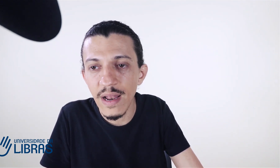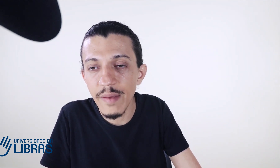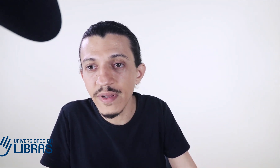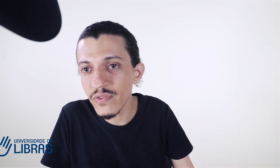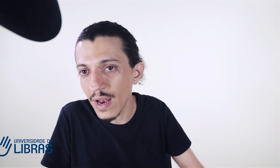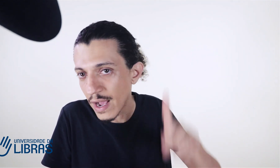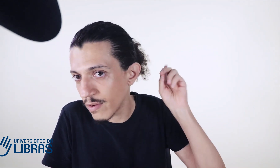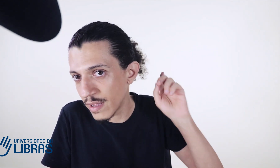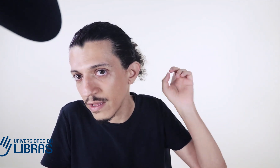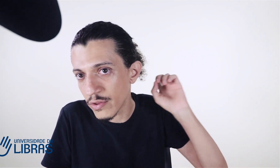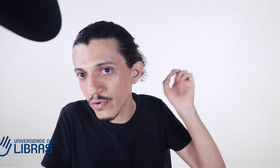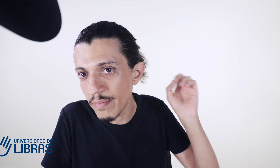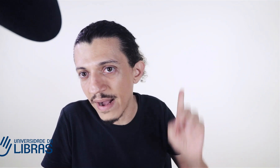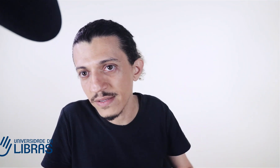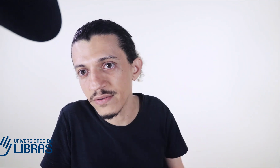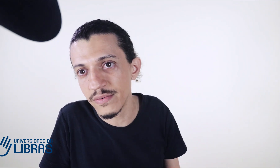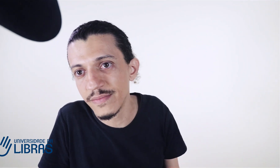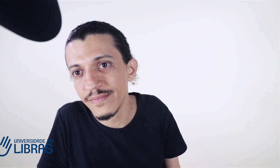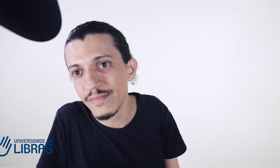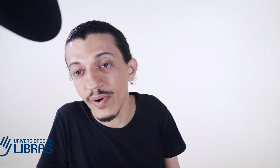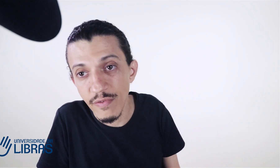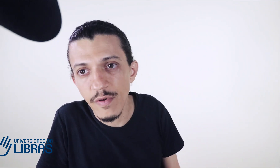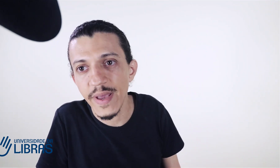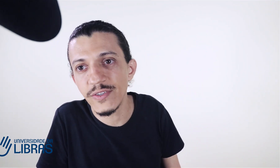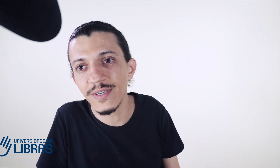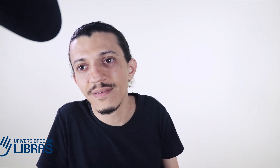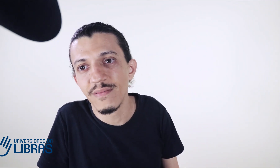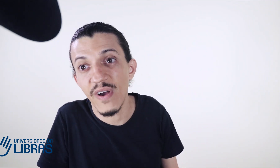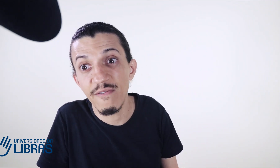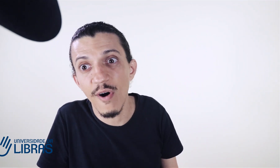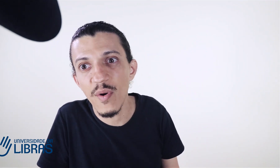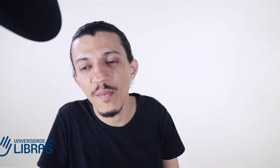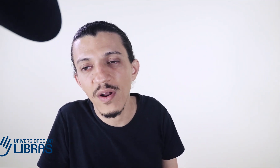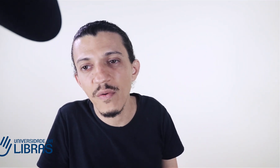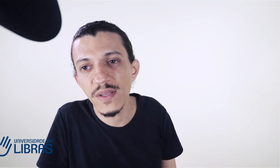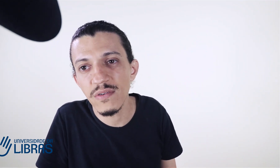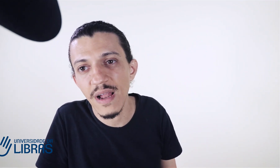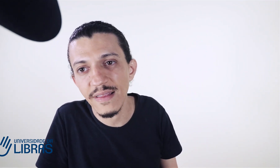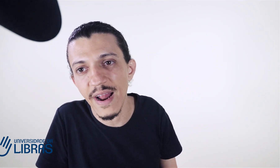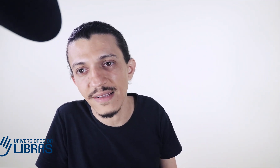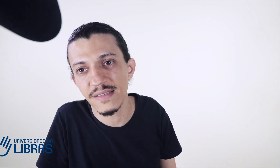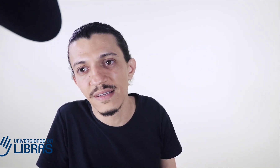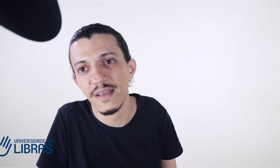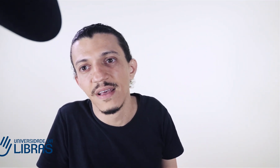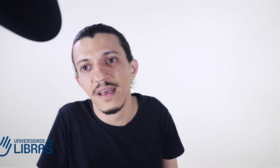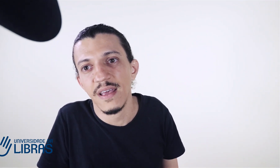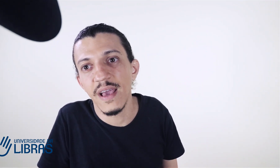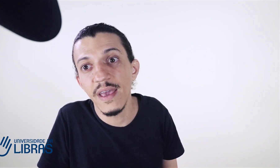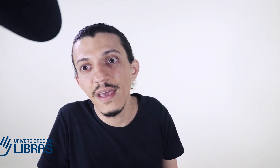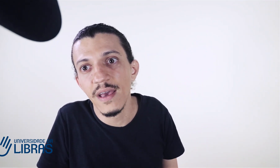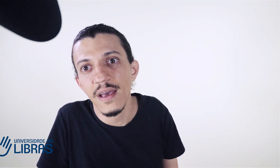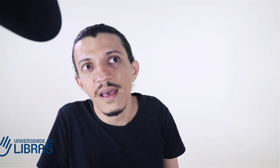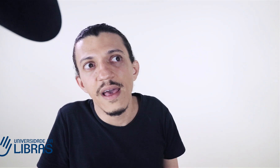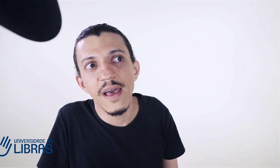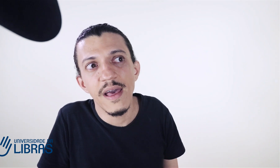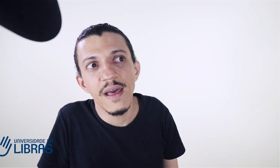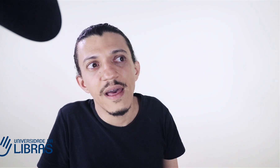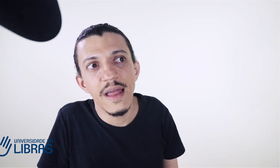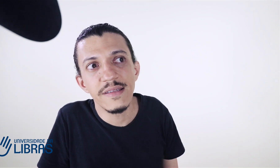Libras foi lá quando ela entrou no básico. Provavelmente. Foi a forma como ela começou lá atrás. E aí é